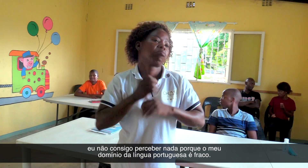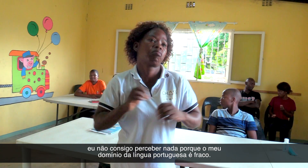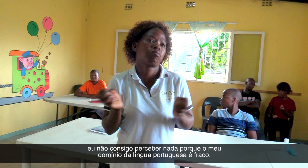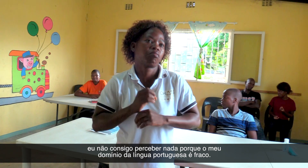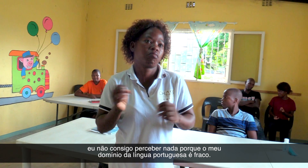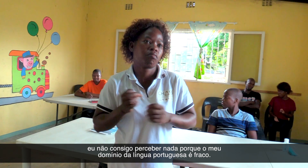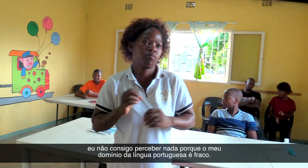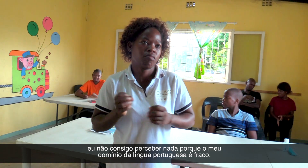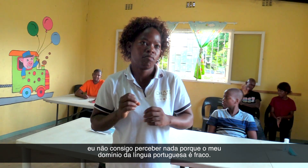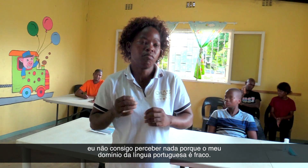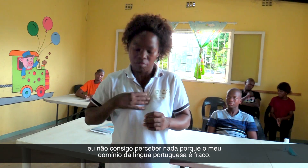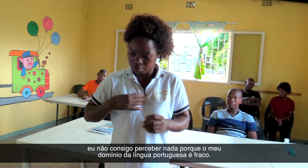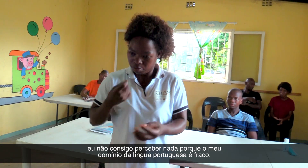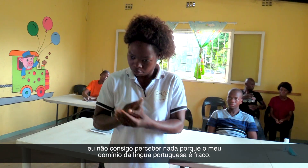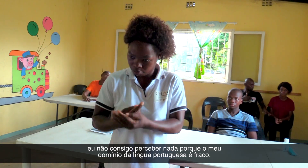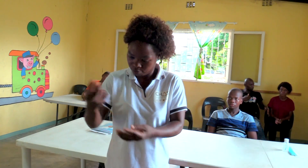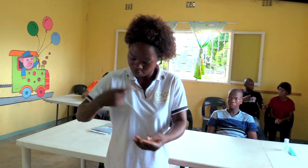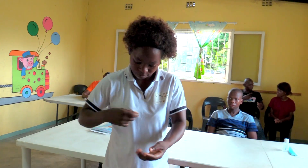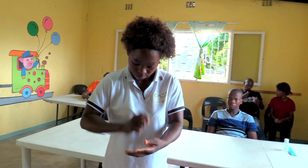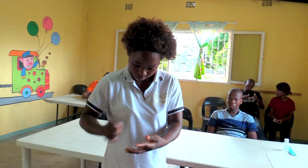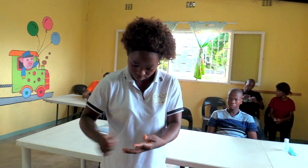domínio da língua portuguesa é fraco.